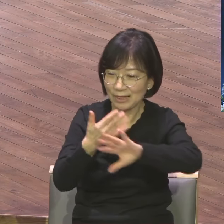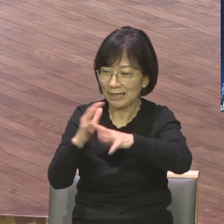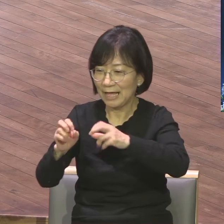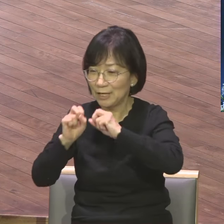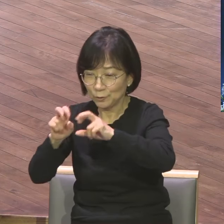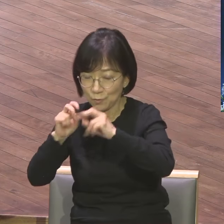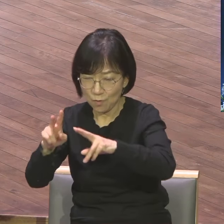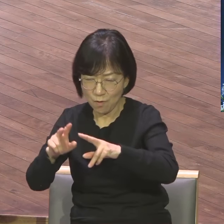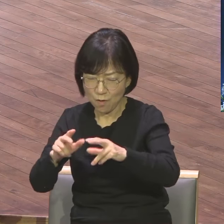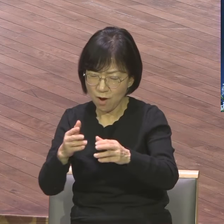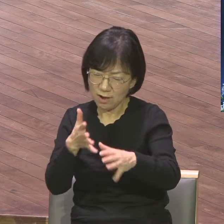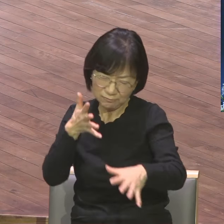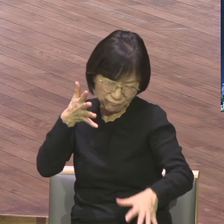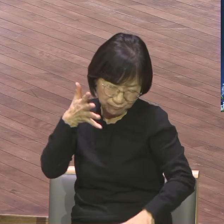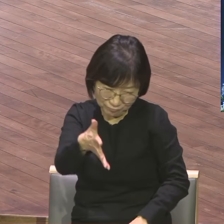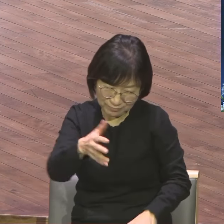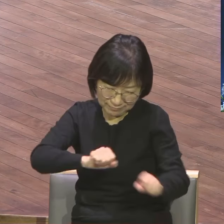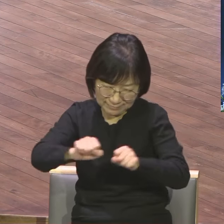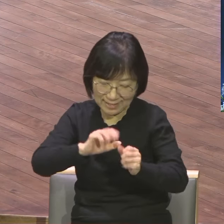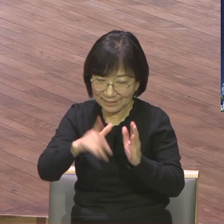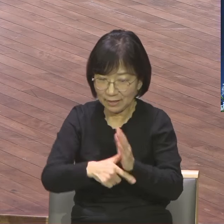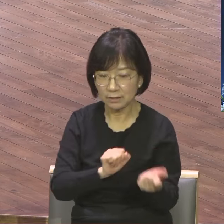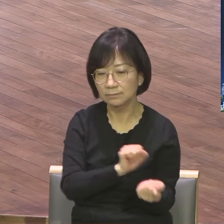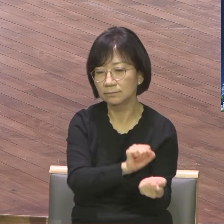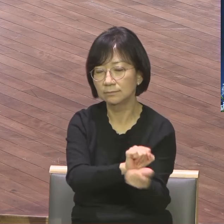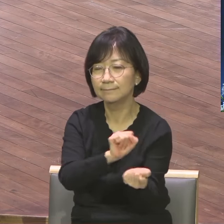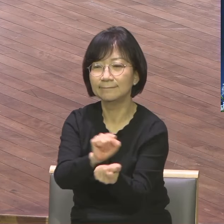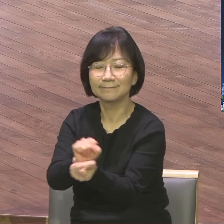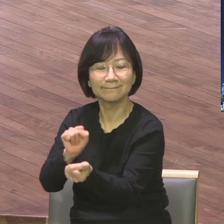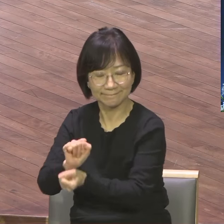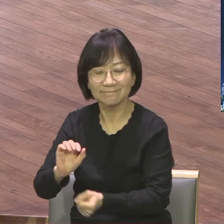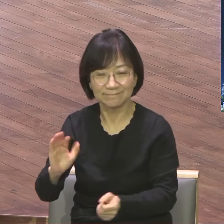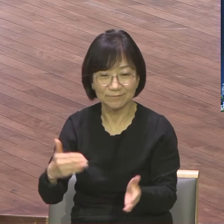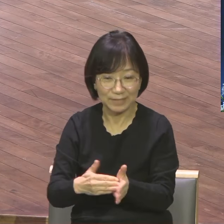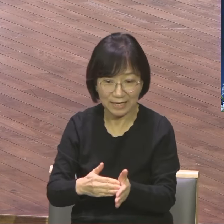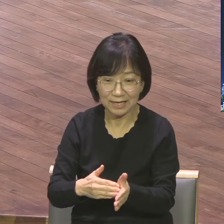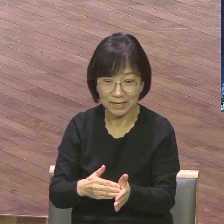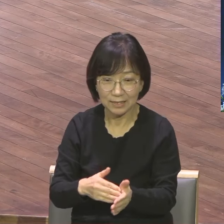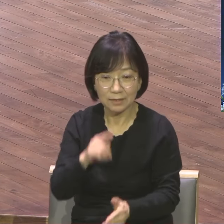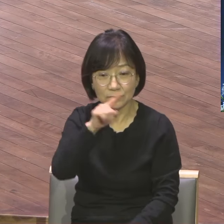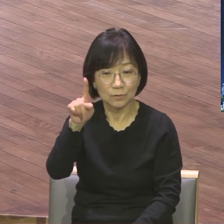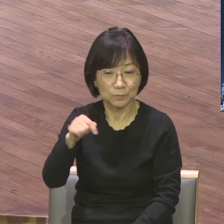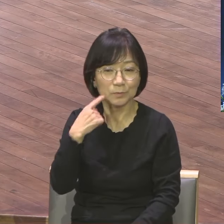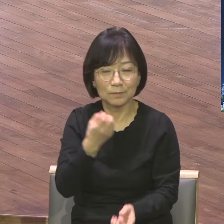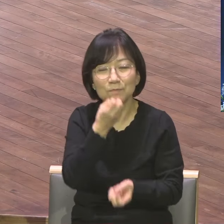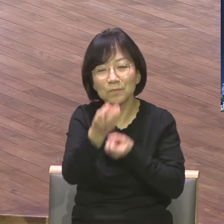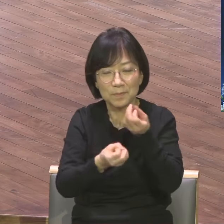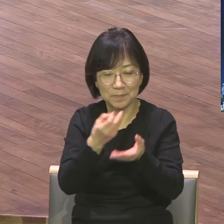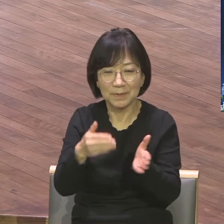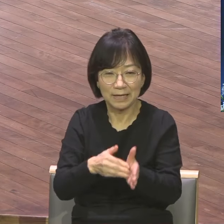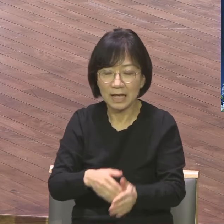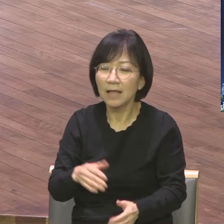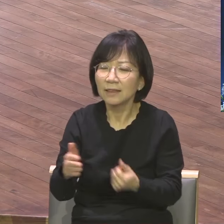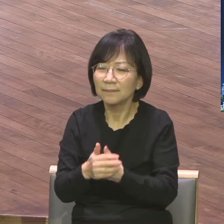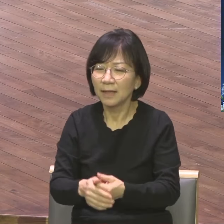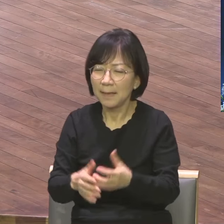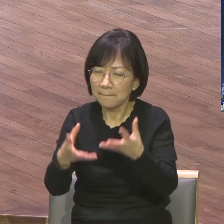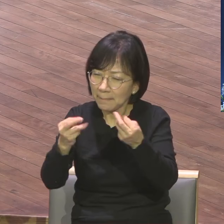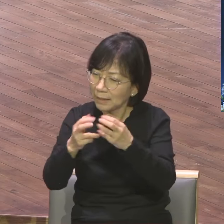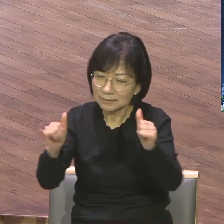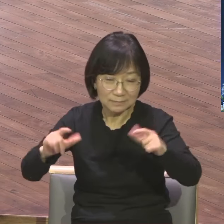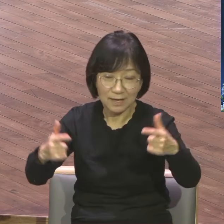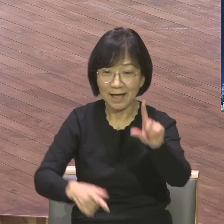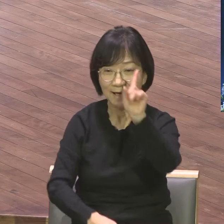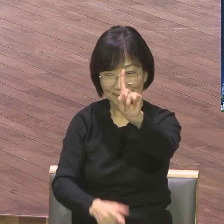사람에게 옮겨진 거예요. 그래서 예원교회에 필요한 것이 무엇인가? 그 한 사람이라. 그 한 사람의 장로님이 필요하고 그 한